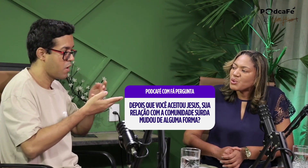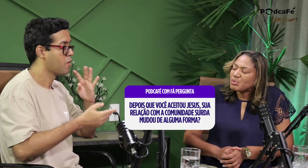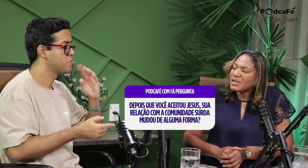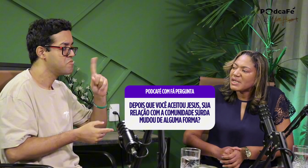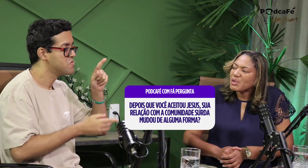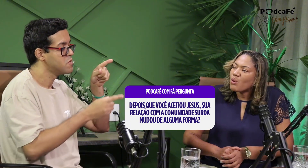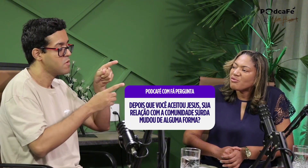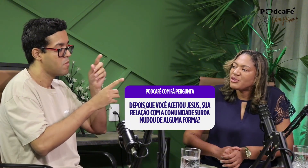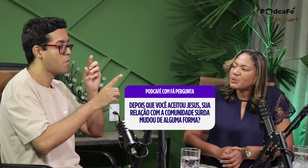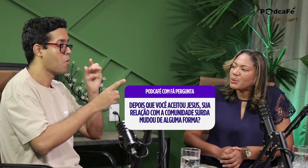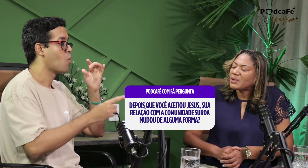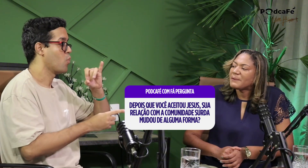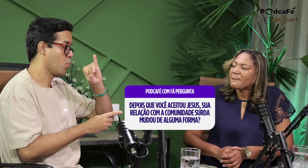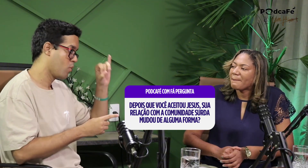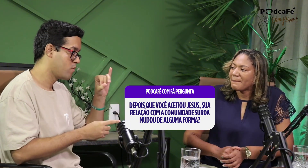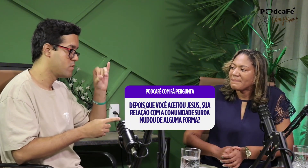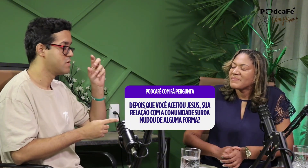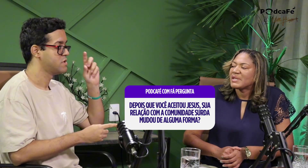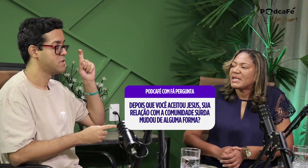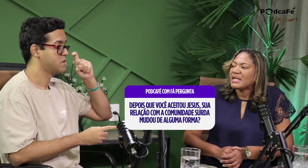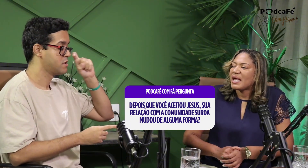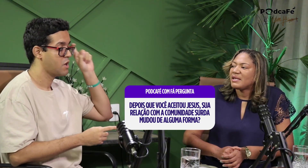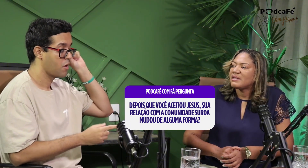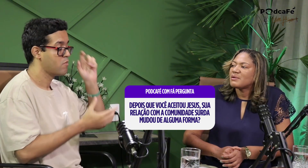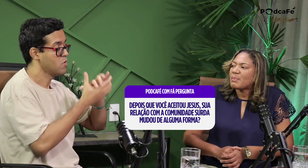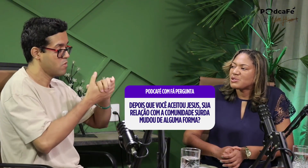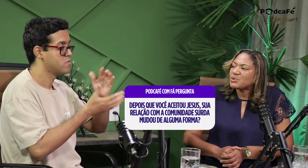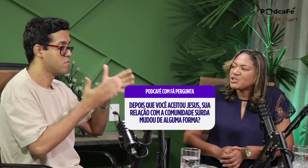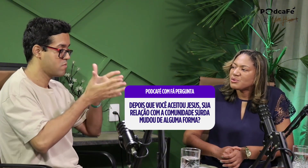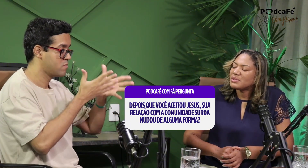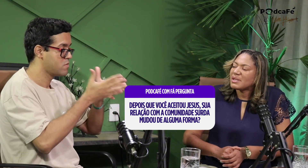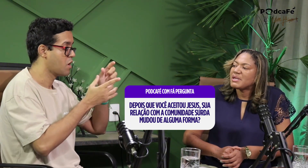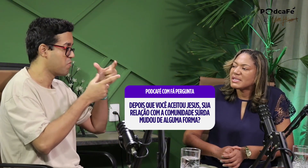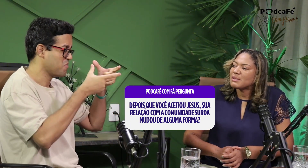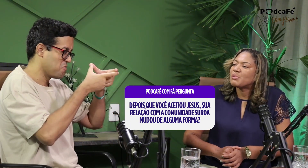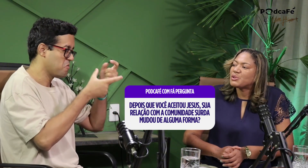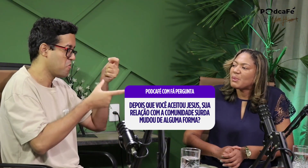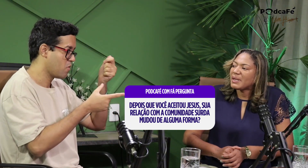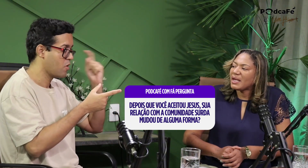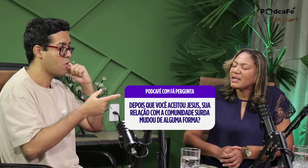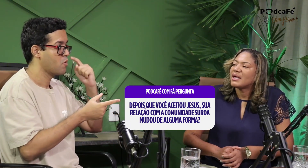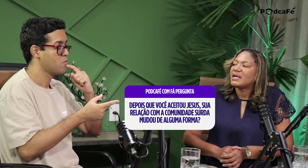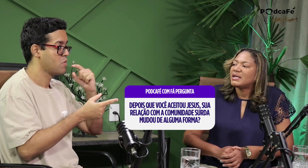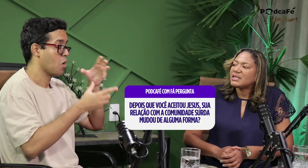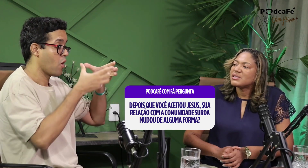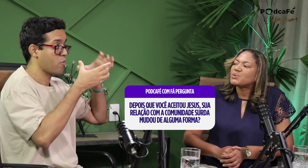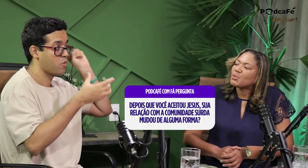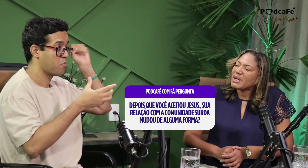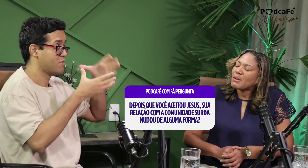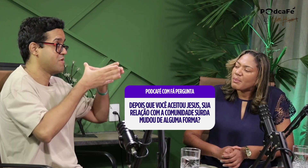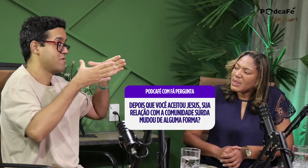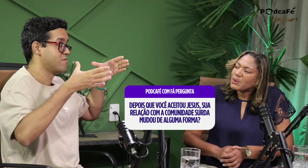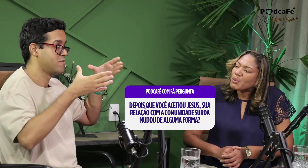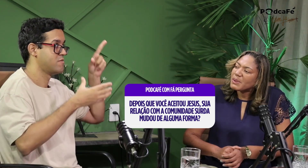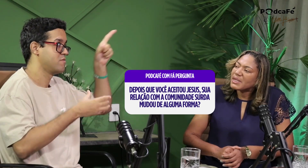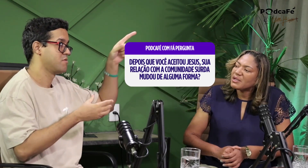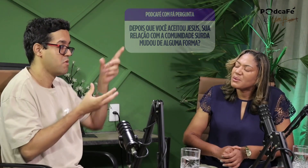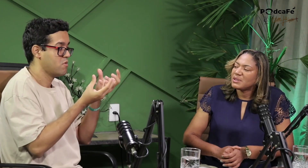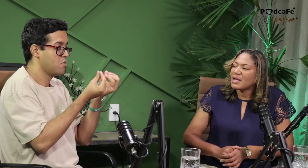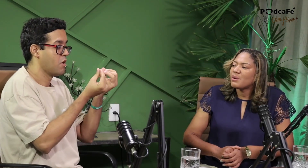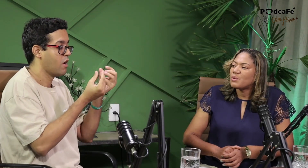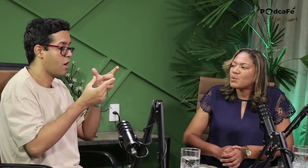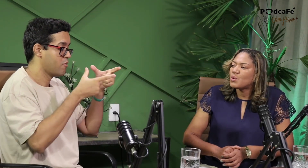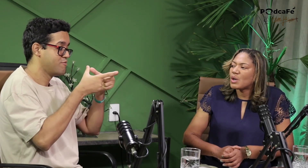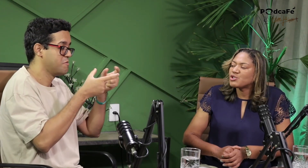desse grupo, né, que me convidou, e aí o pastor Nilton, né, me recebeu muito bem. Antes o grupo era um grupo